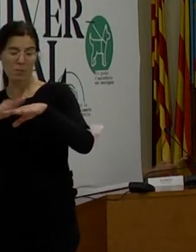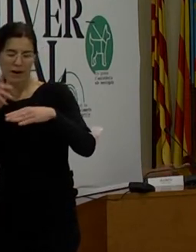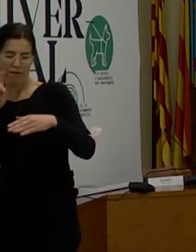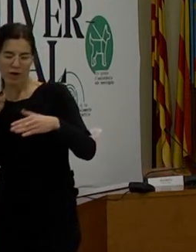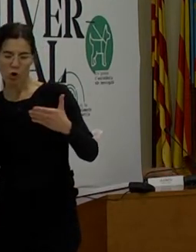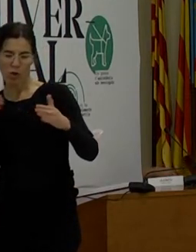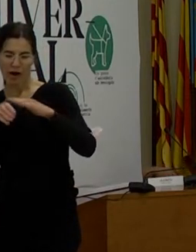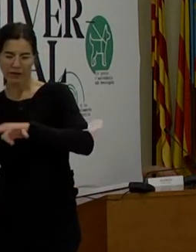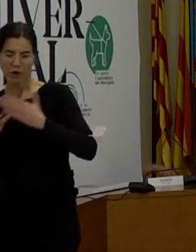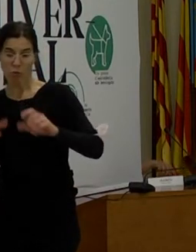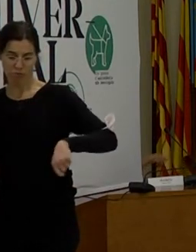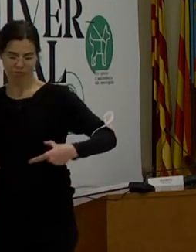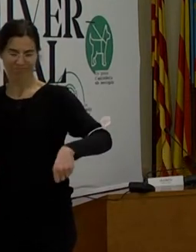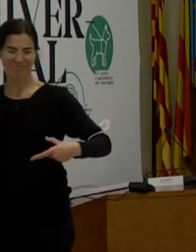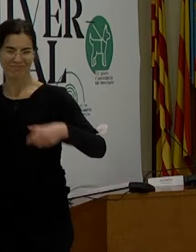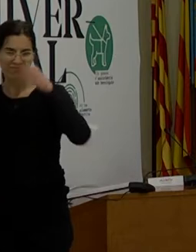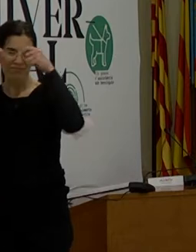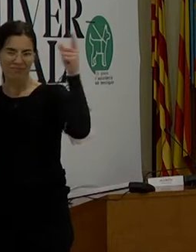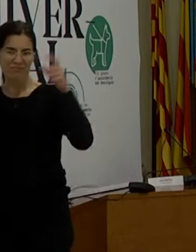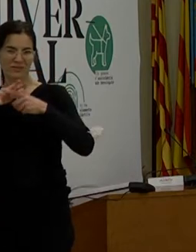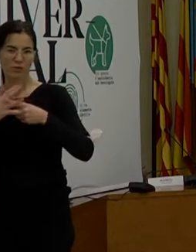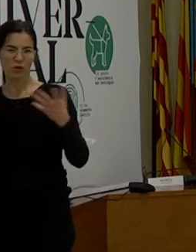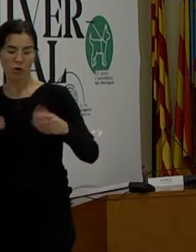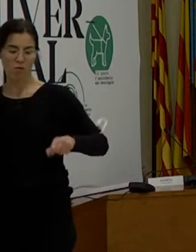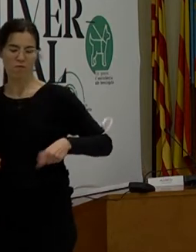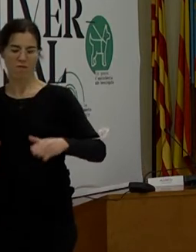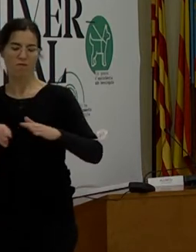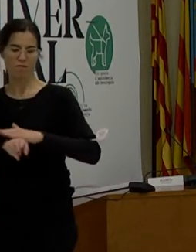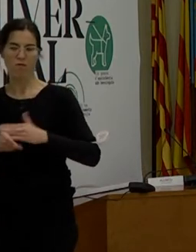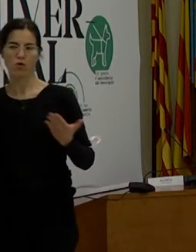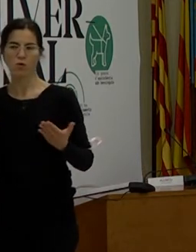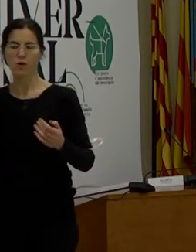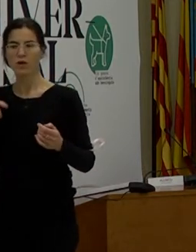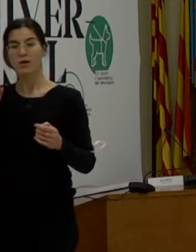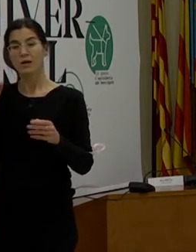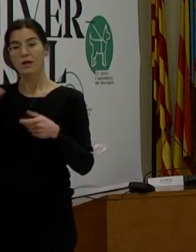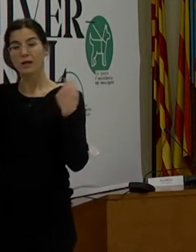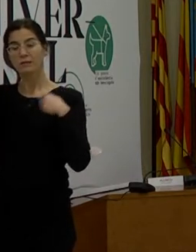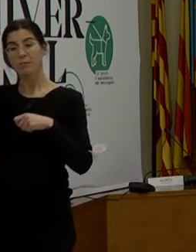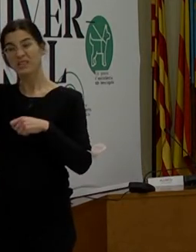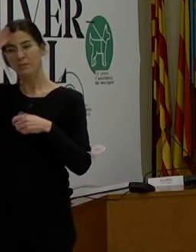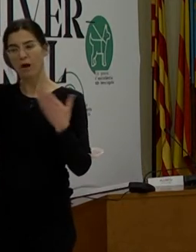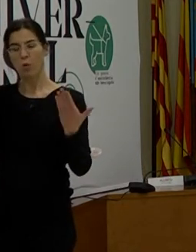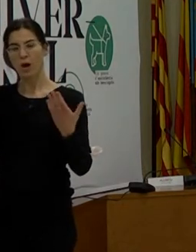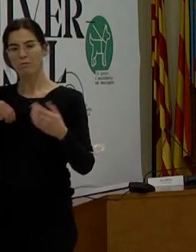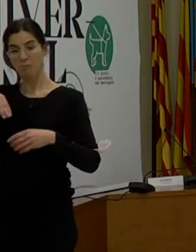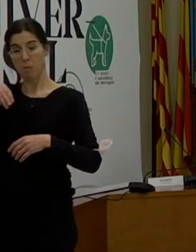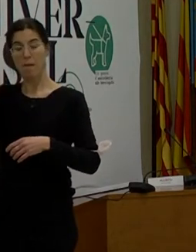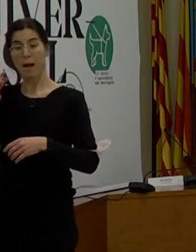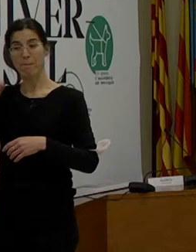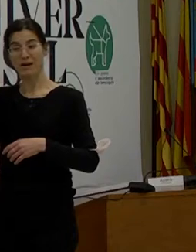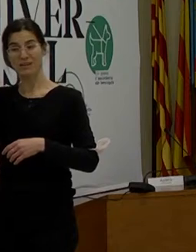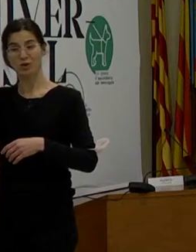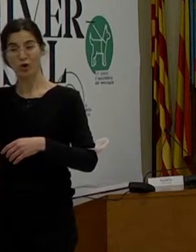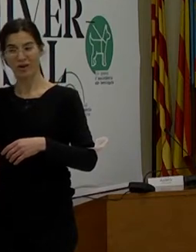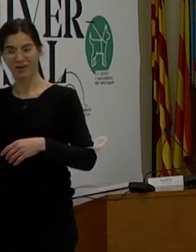amb cadira de rodes, i entre d'altres, no? I l'activitat principal va ser la mapatón, la qual